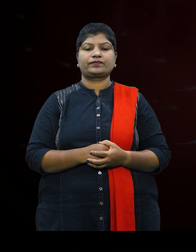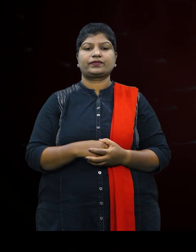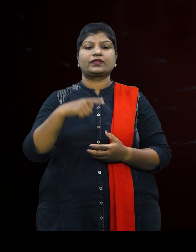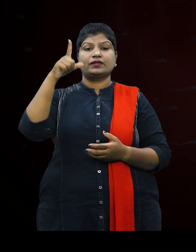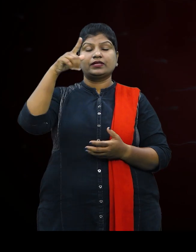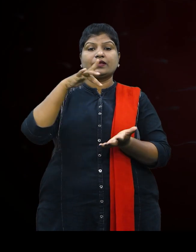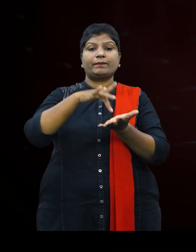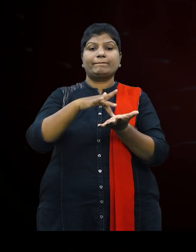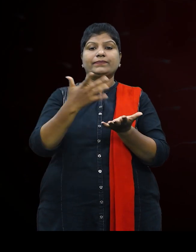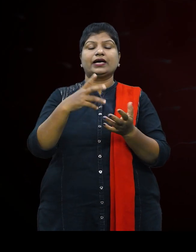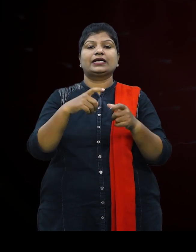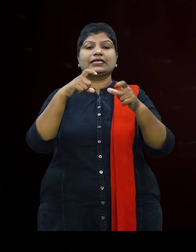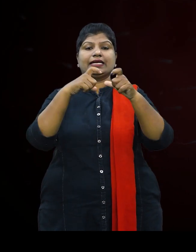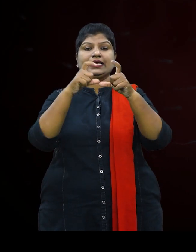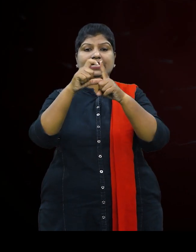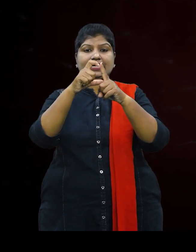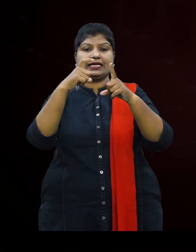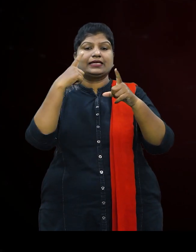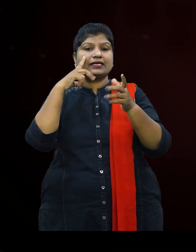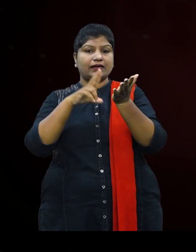सफलतापूर्वक की गई है।